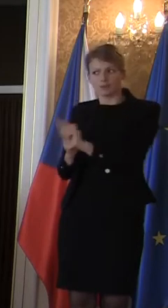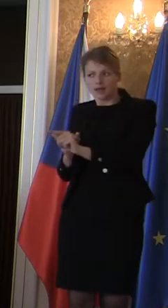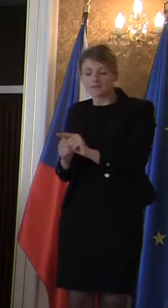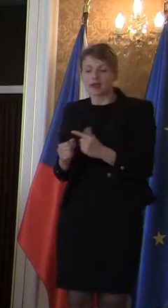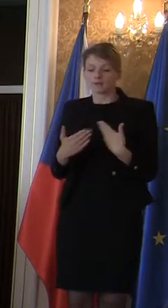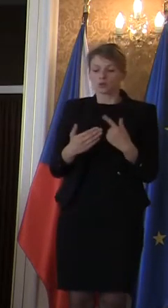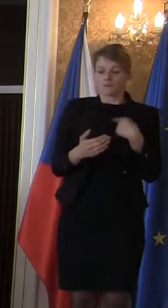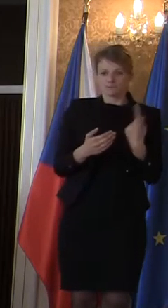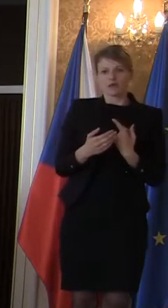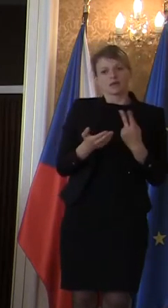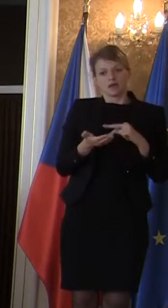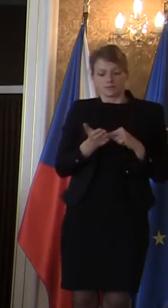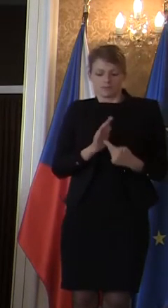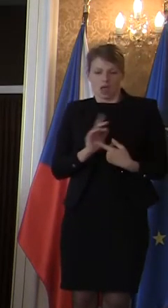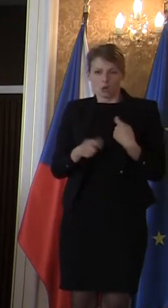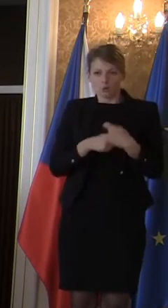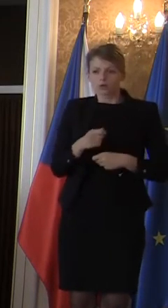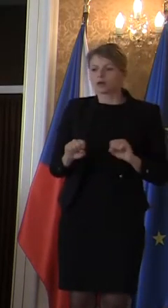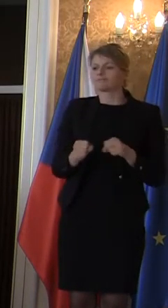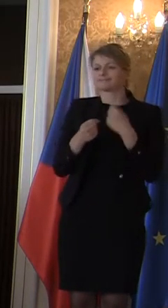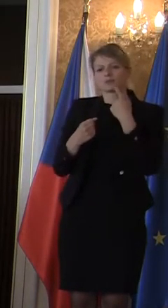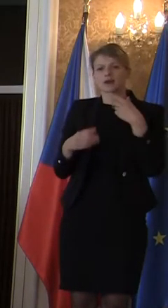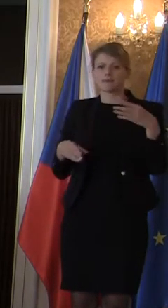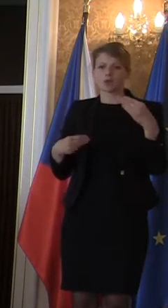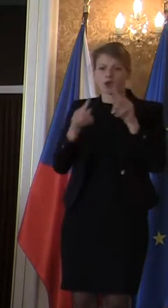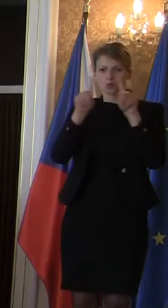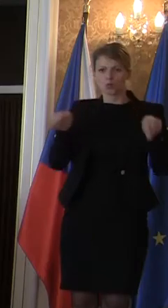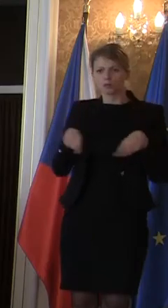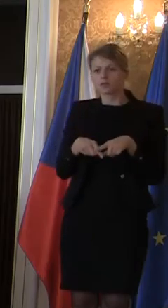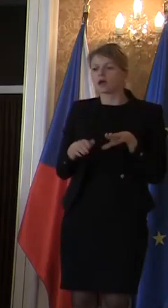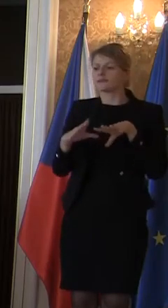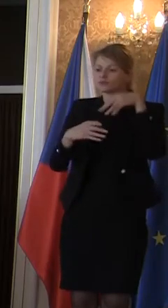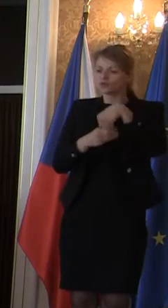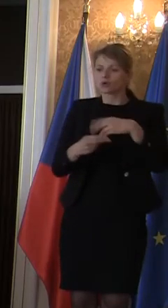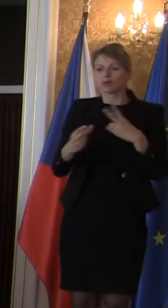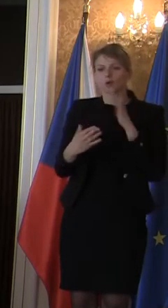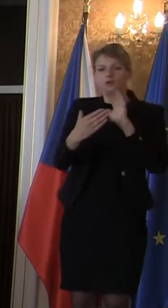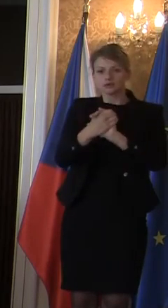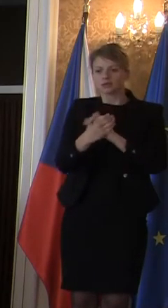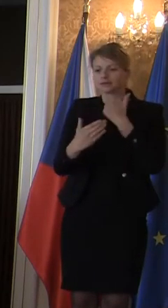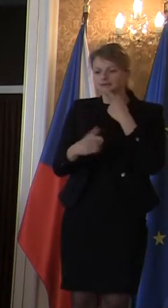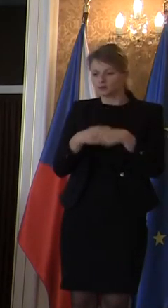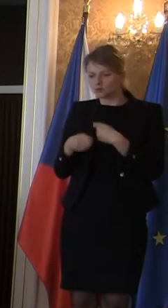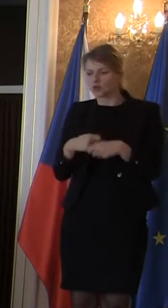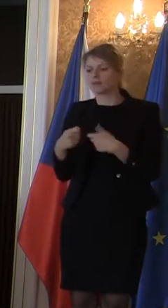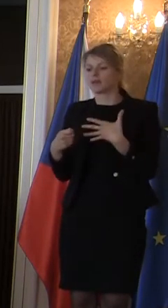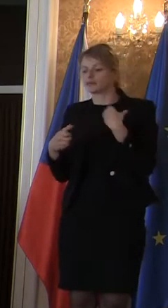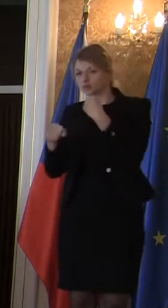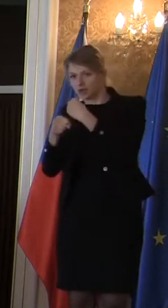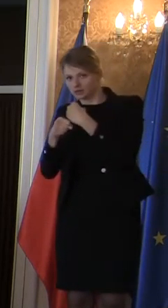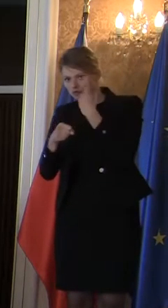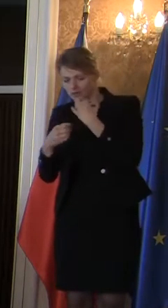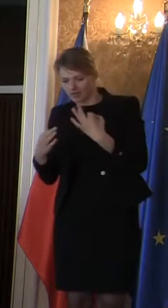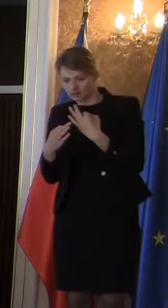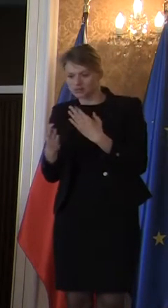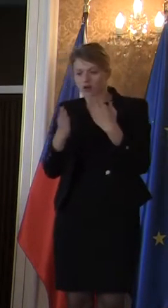spolupráci mezi ministerství a kromě ministerstva, které jste zmiňovala, tam ještě zahrnuto ministerstvo spravedlnosti. Je to tedy ministerstvo spravedlnosti. Promiňte, pane